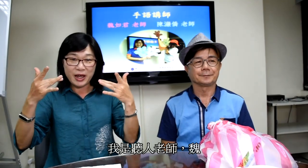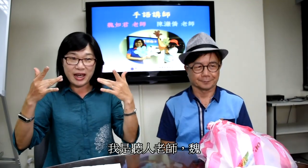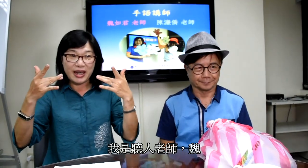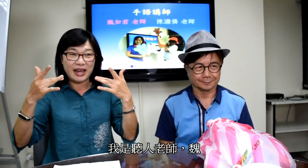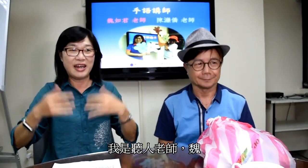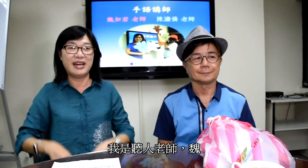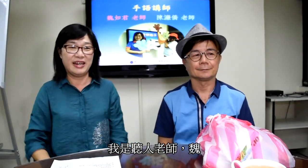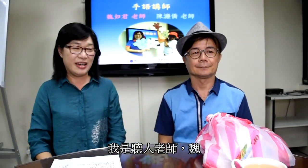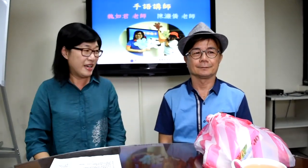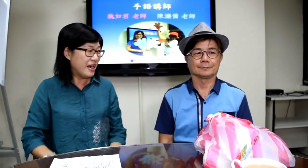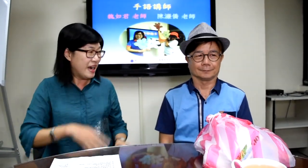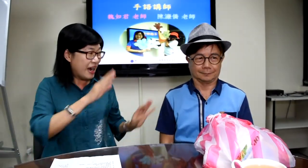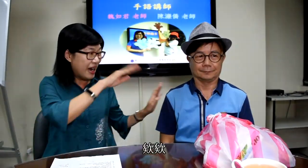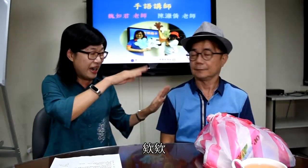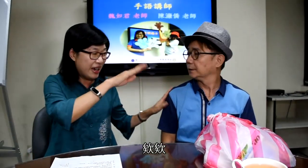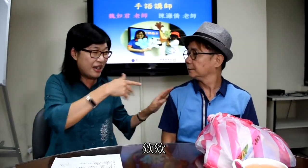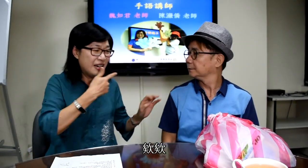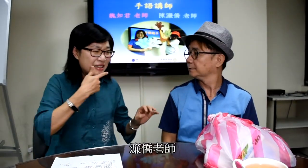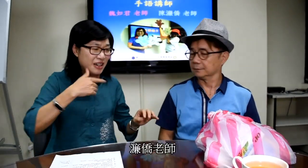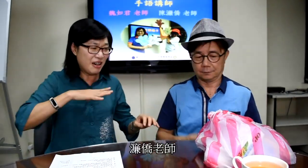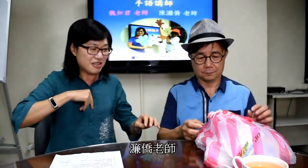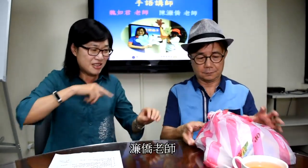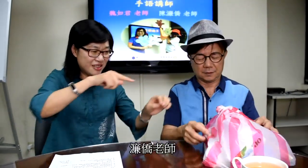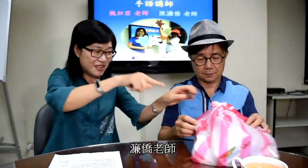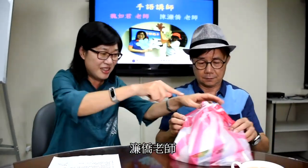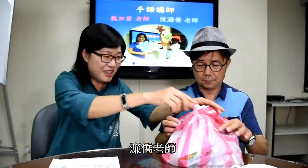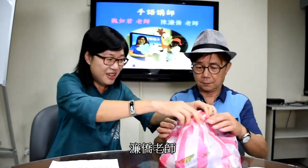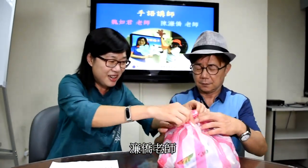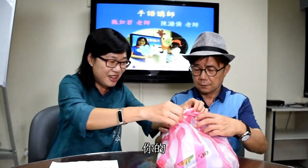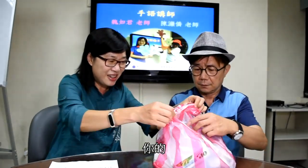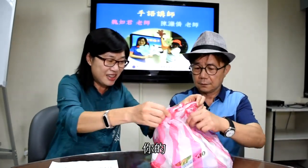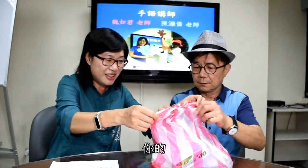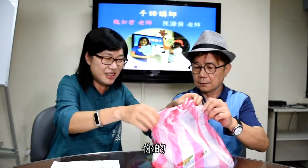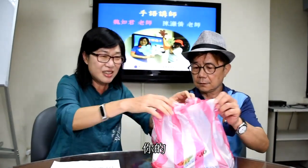魏。连桥老师，你的